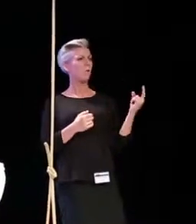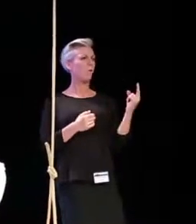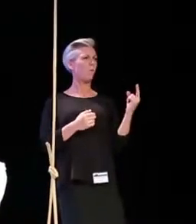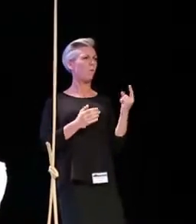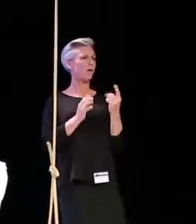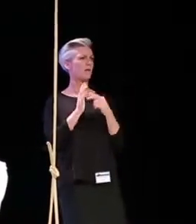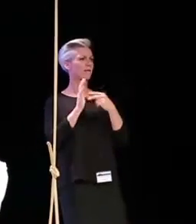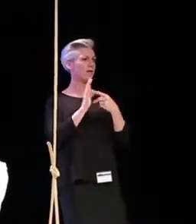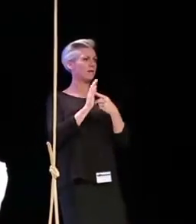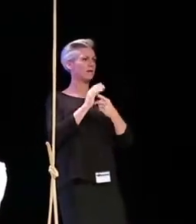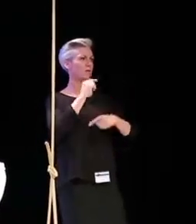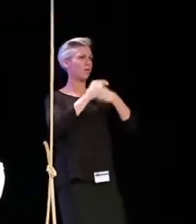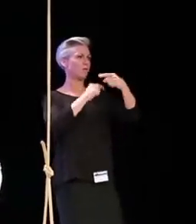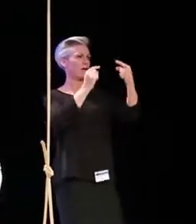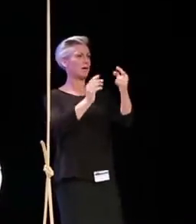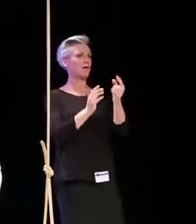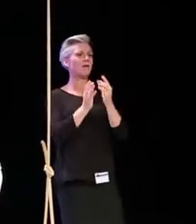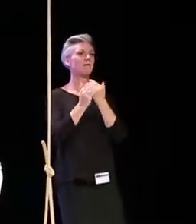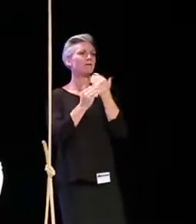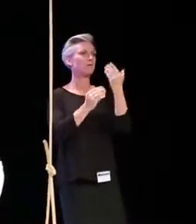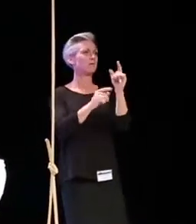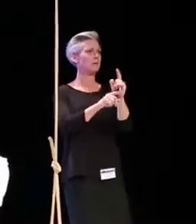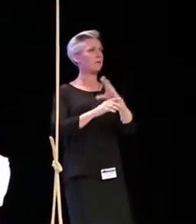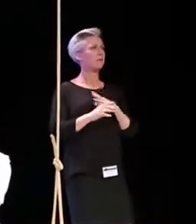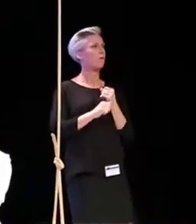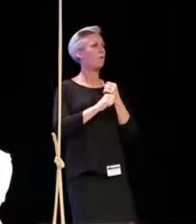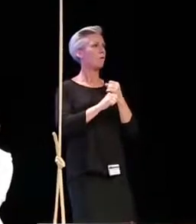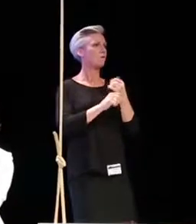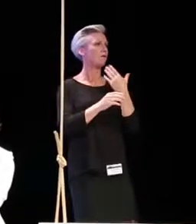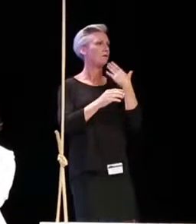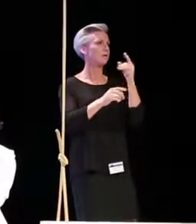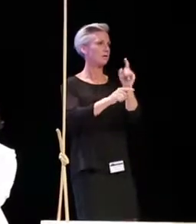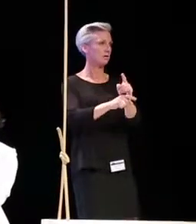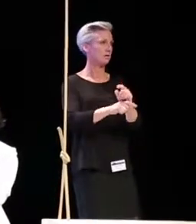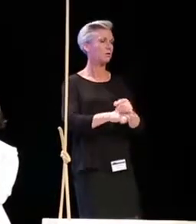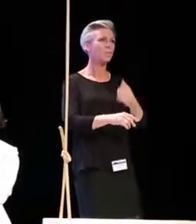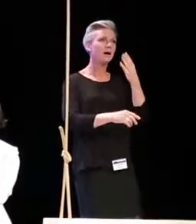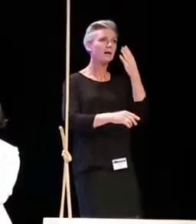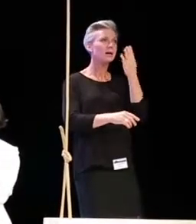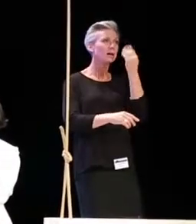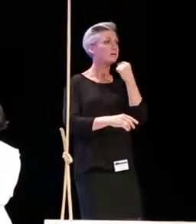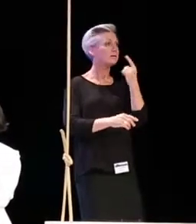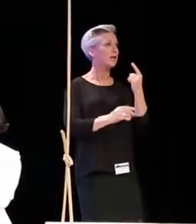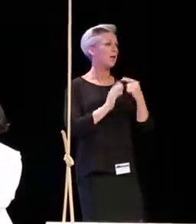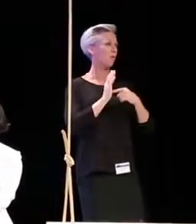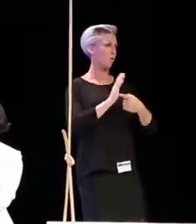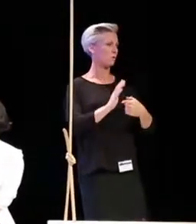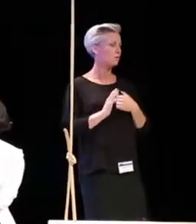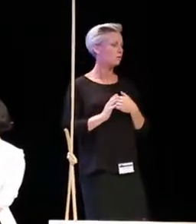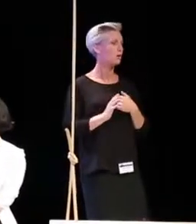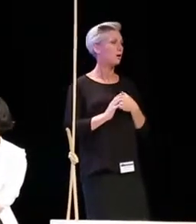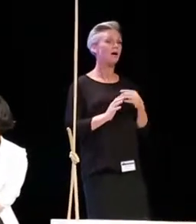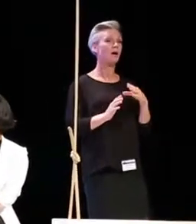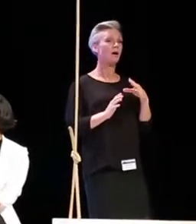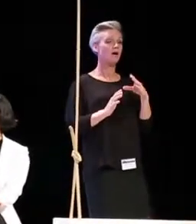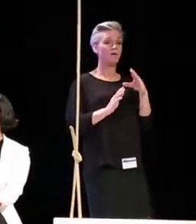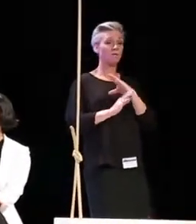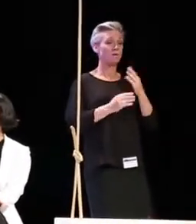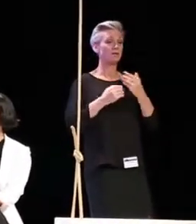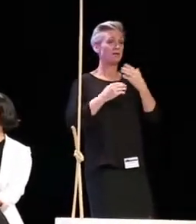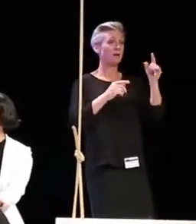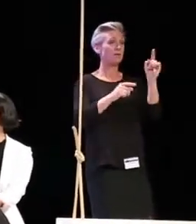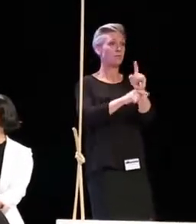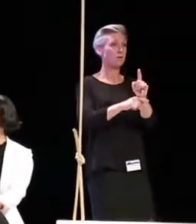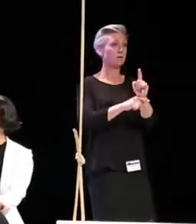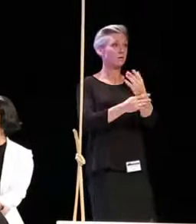teknologiskt avancerade framtiden ligger i den hållbara framtiden. Det finns liksom, man kan till och med hålla och säga, Det finns liksom ingen framtid som är hållbar. Vi kan